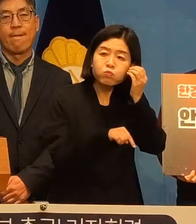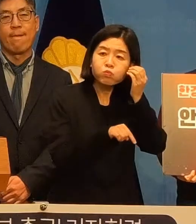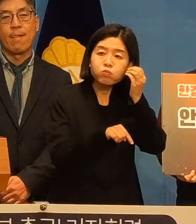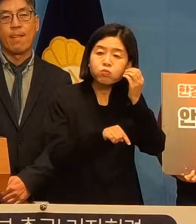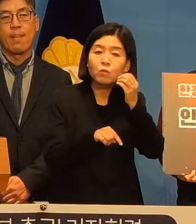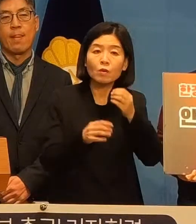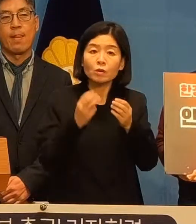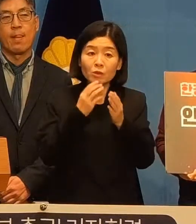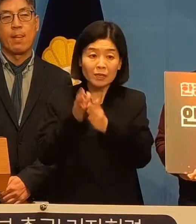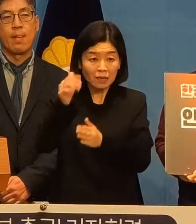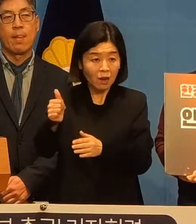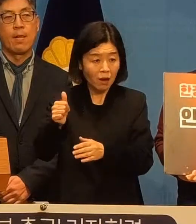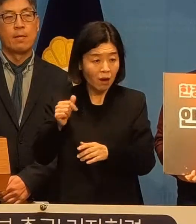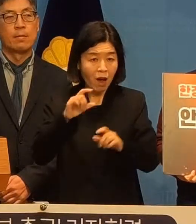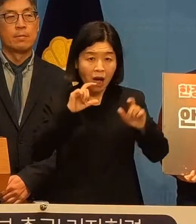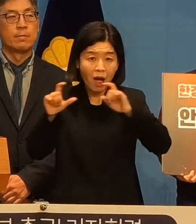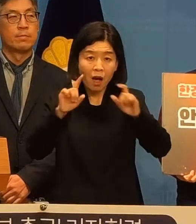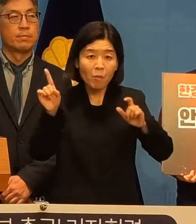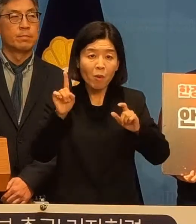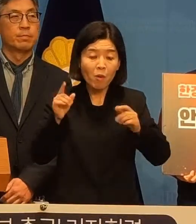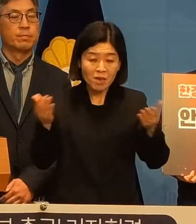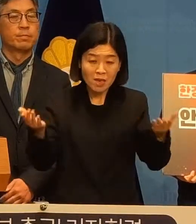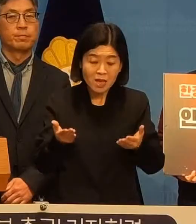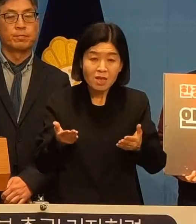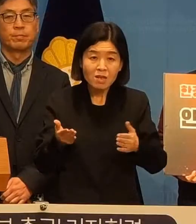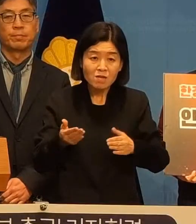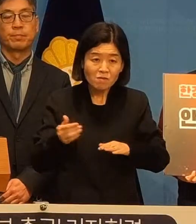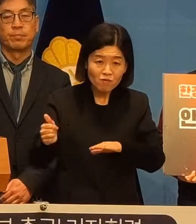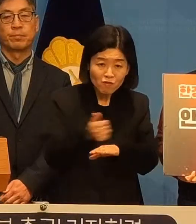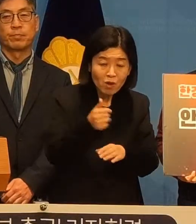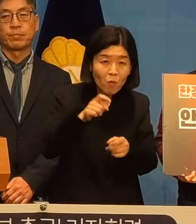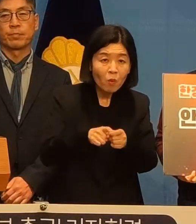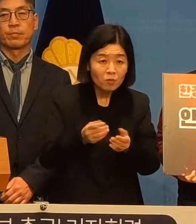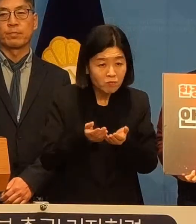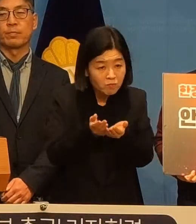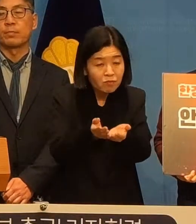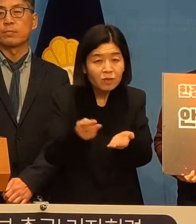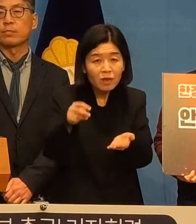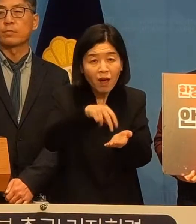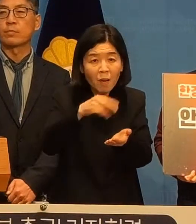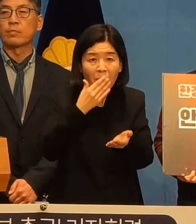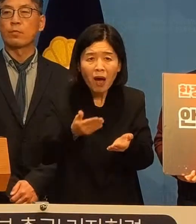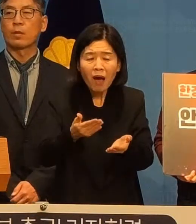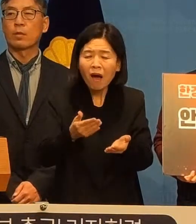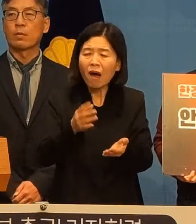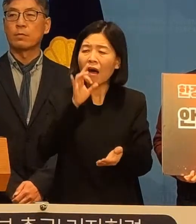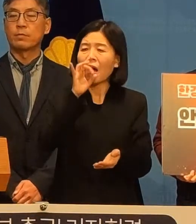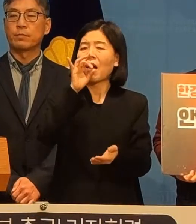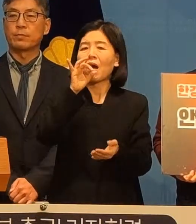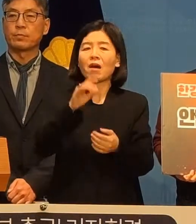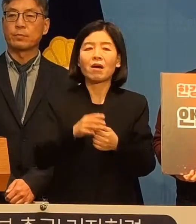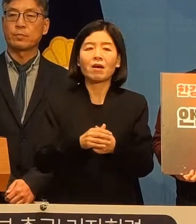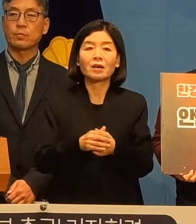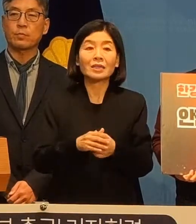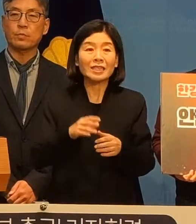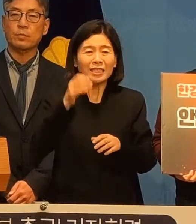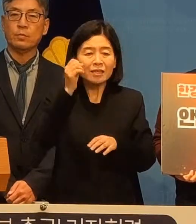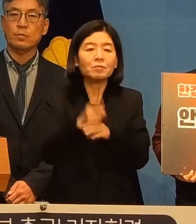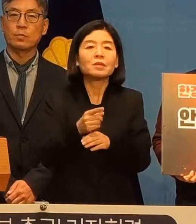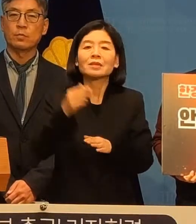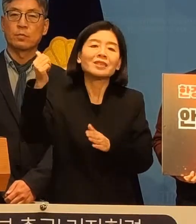대로 출퇴근용으로 말할 수 있겠습니까? 이것 자체가 이미 이 사업은 큰